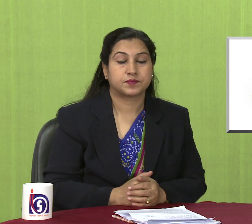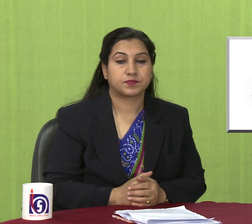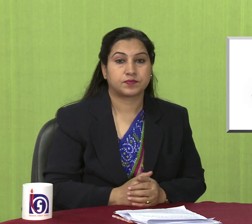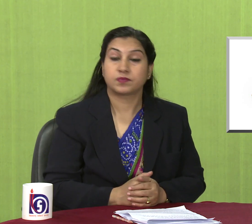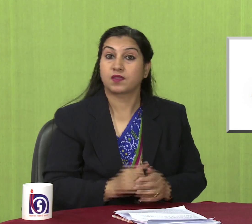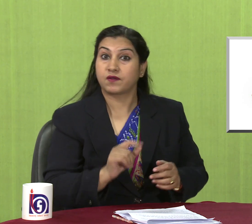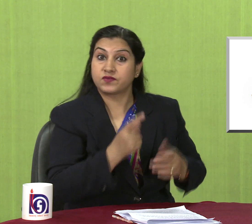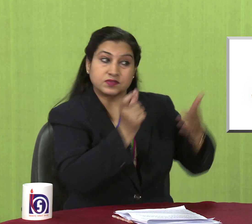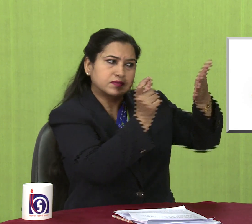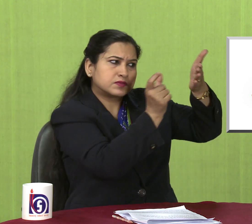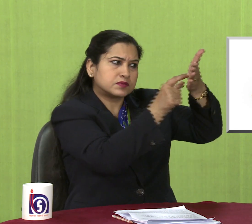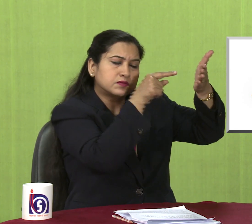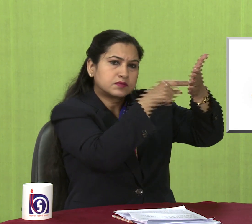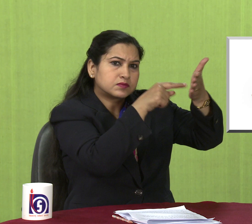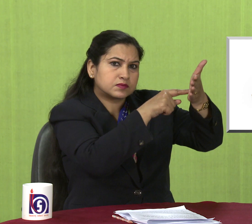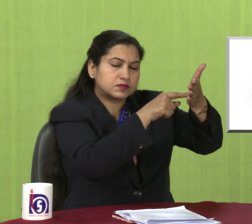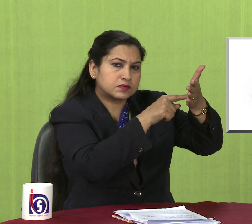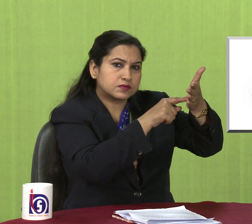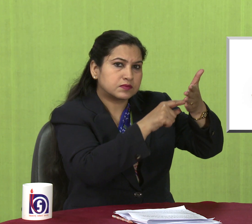पहले सोना शब्द का प्रयोग